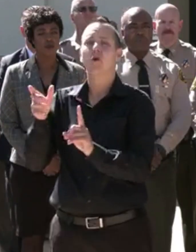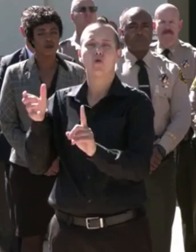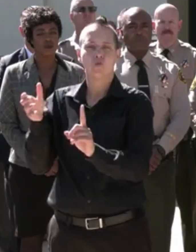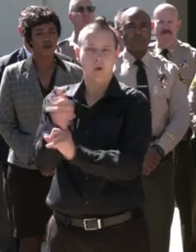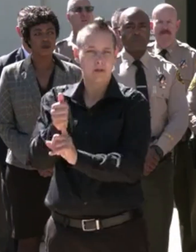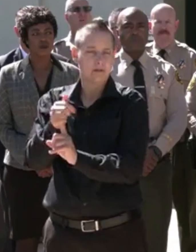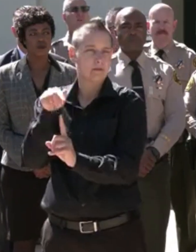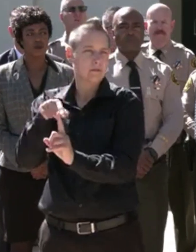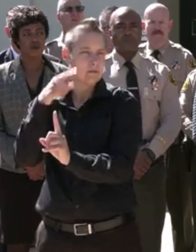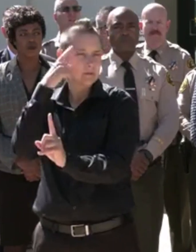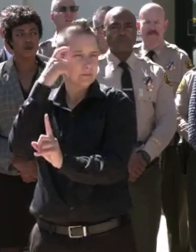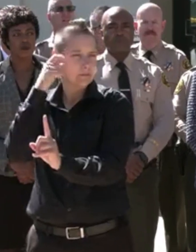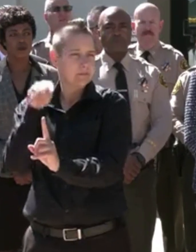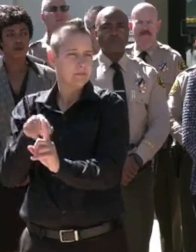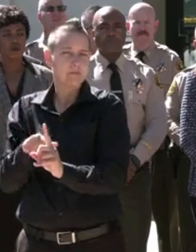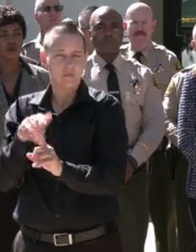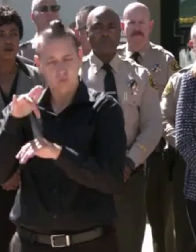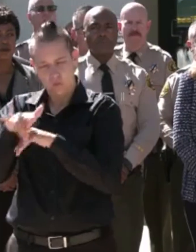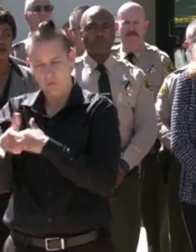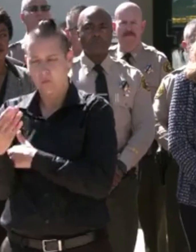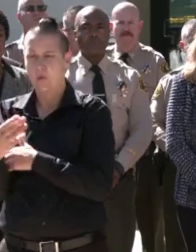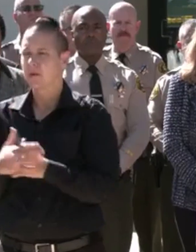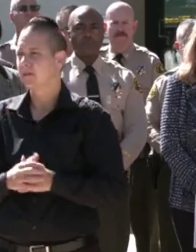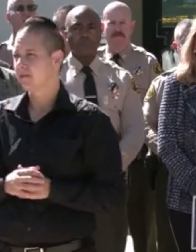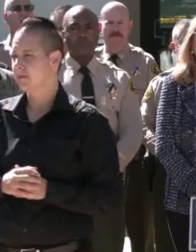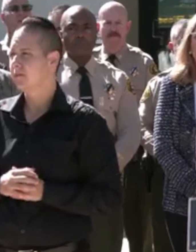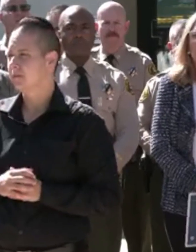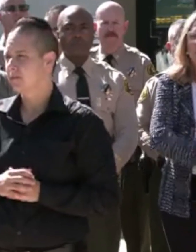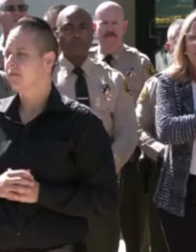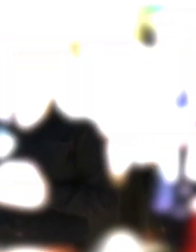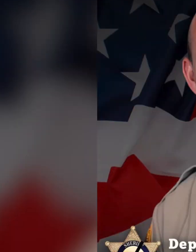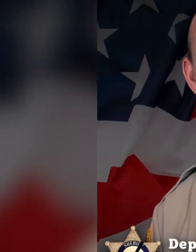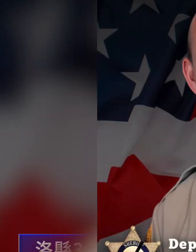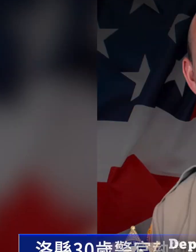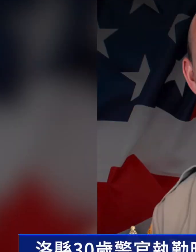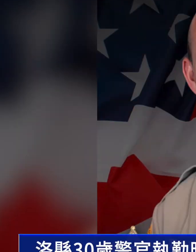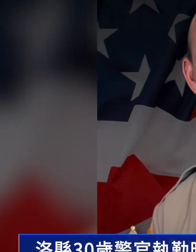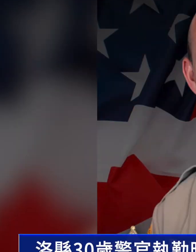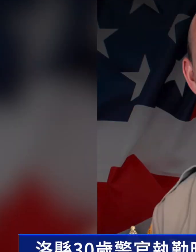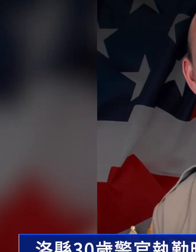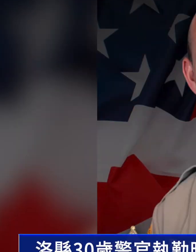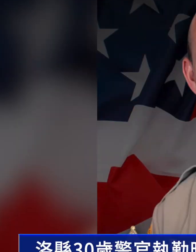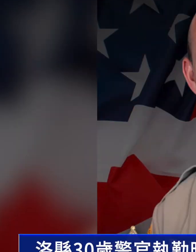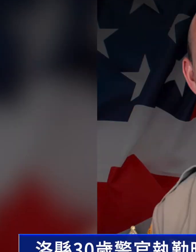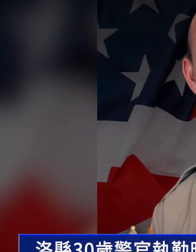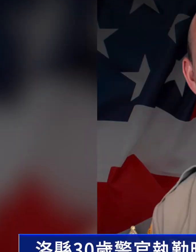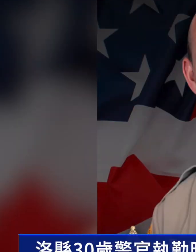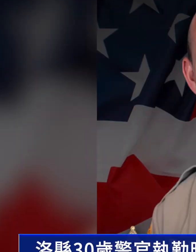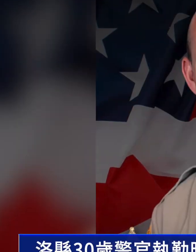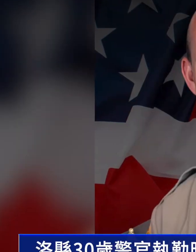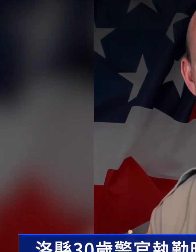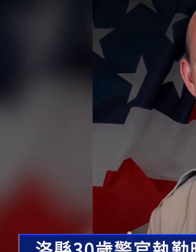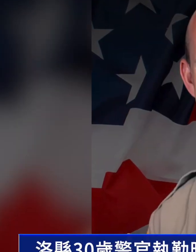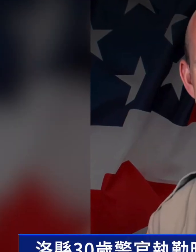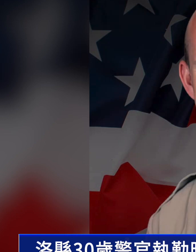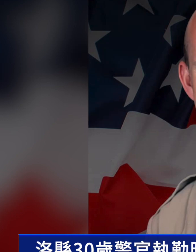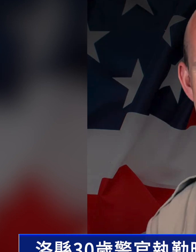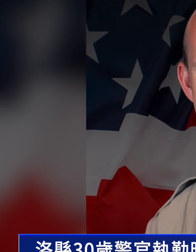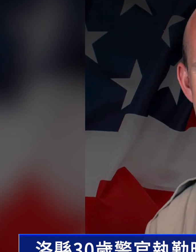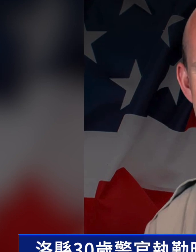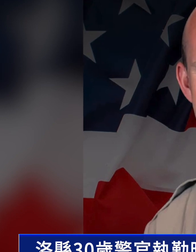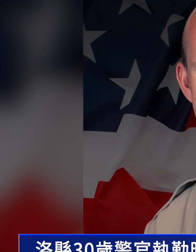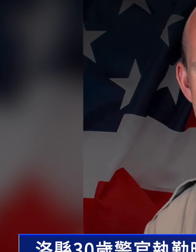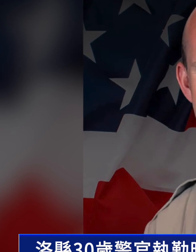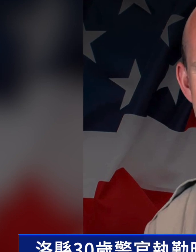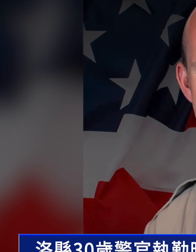him. 洛杉矶县警长卢娜在周一早上的新闻发布会上公布了上周六杀害警局官员瑞安·克林昆布